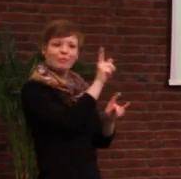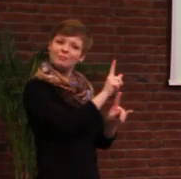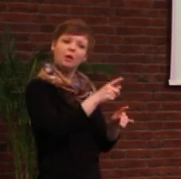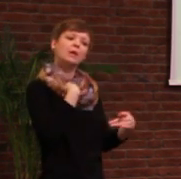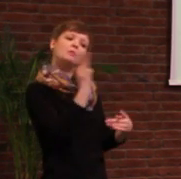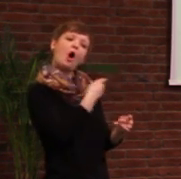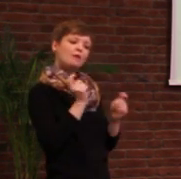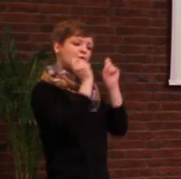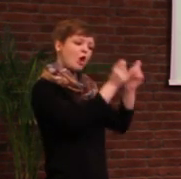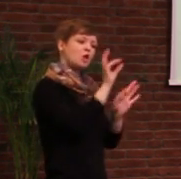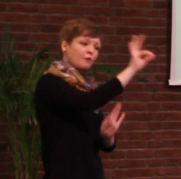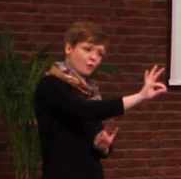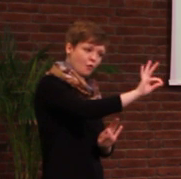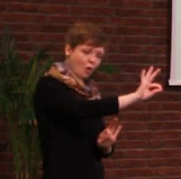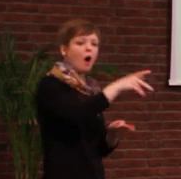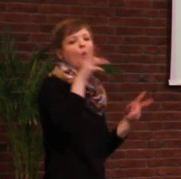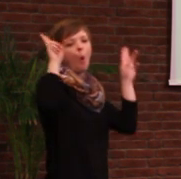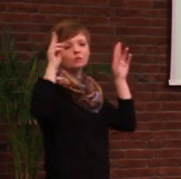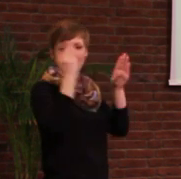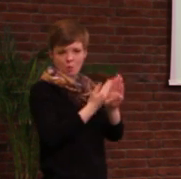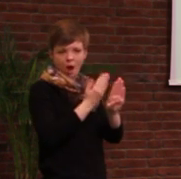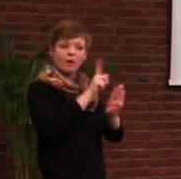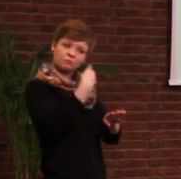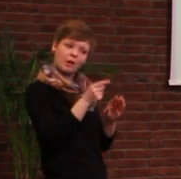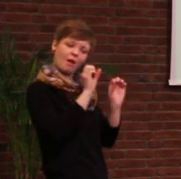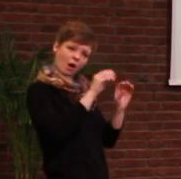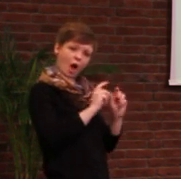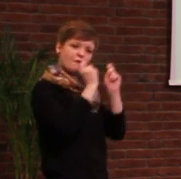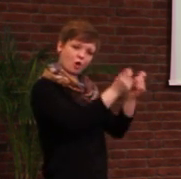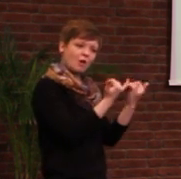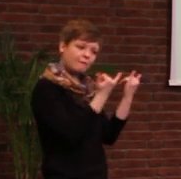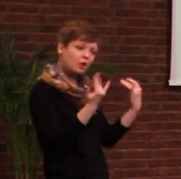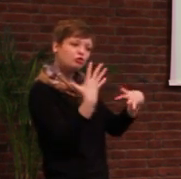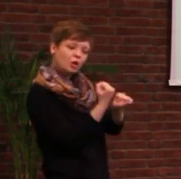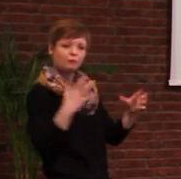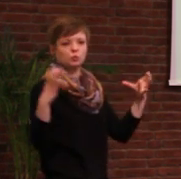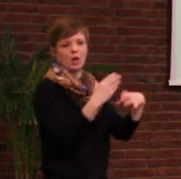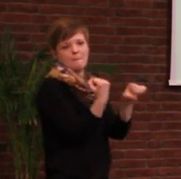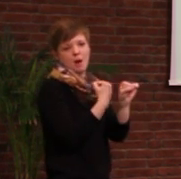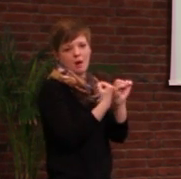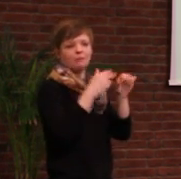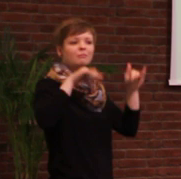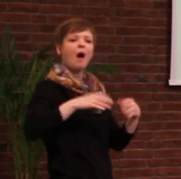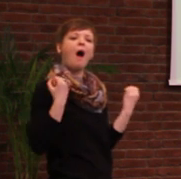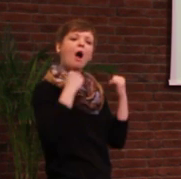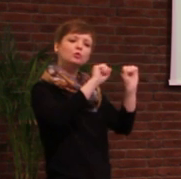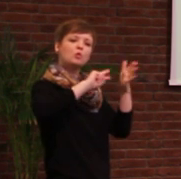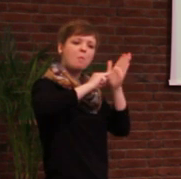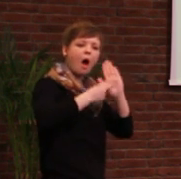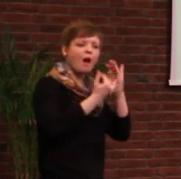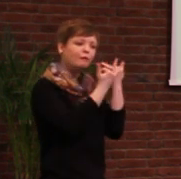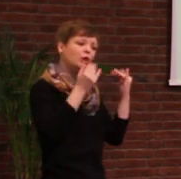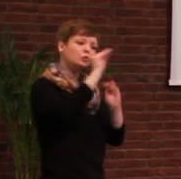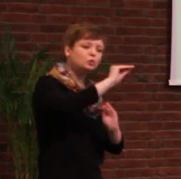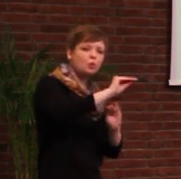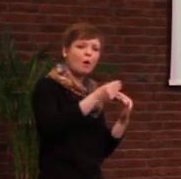Vorschlag unterbreiten nach den Osterferien, keine Sorge, erst ist mal eine Pause fällig, einen gemeinsamen Aktionstag zu machen, wo wir in allen Bezirken